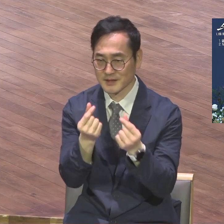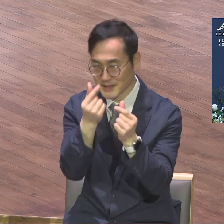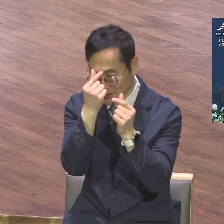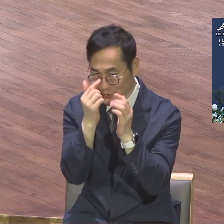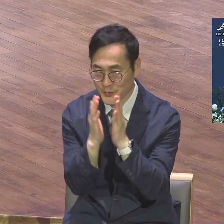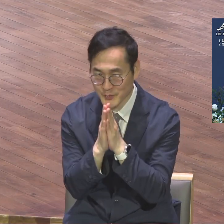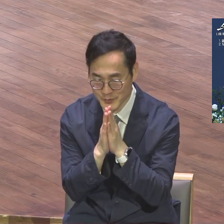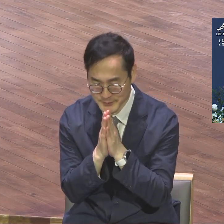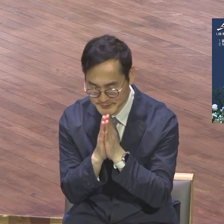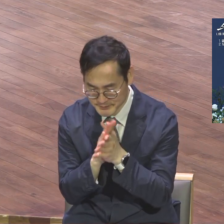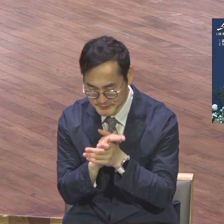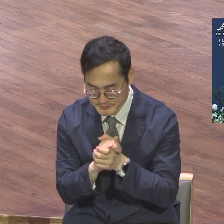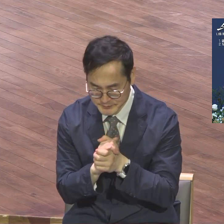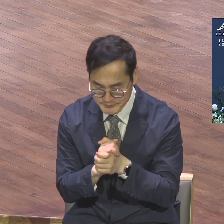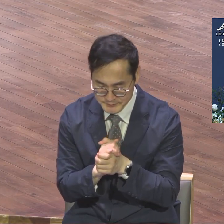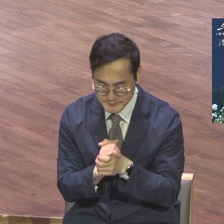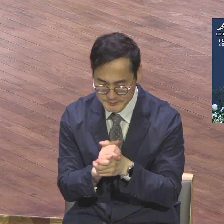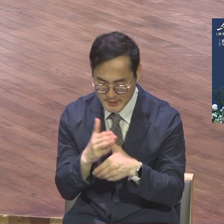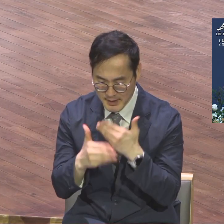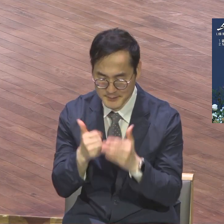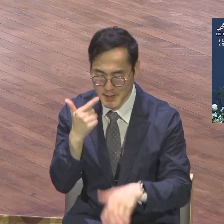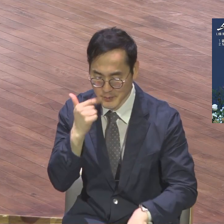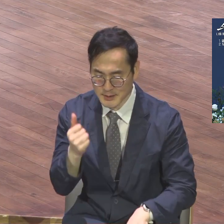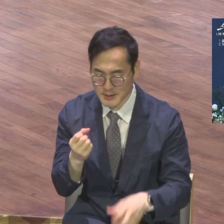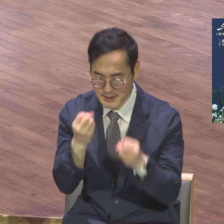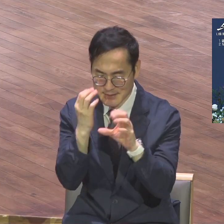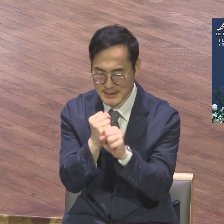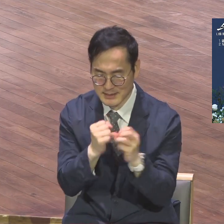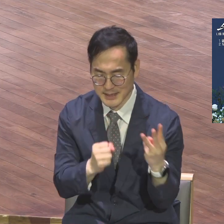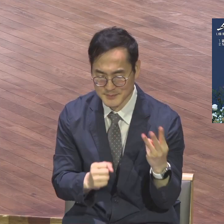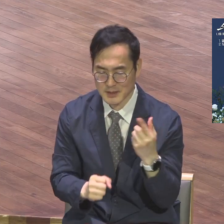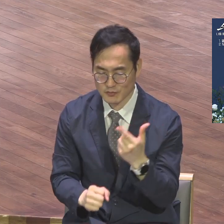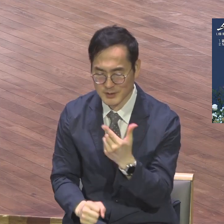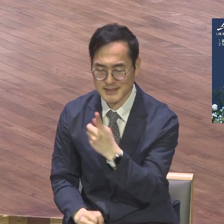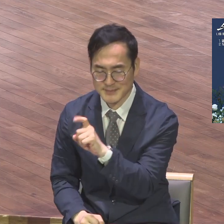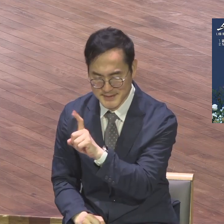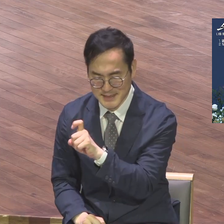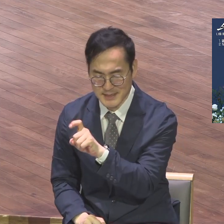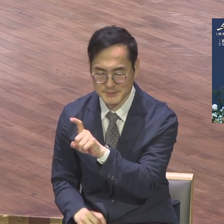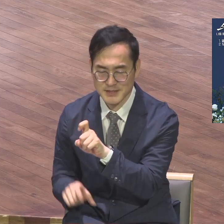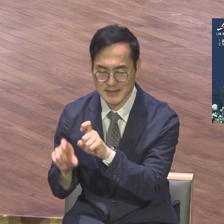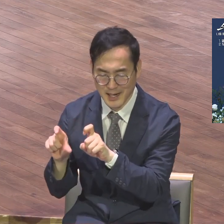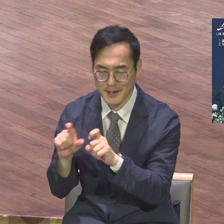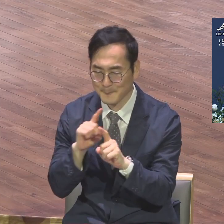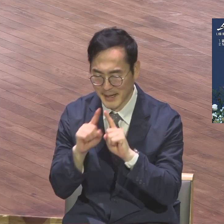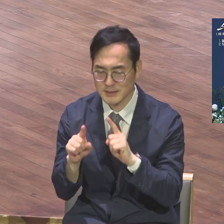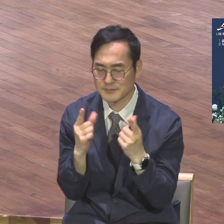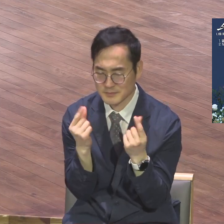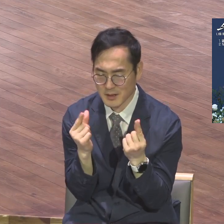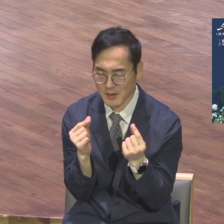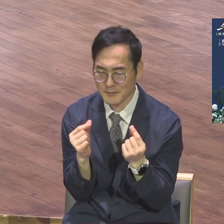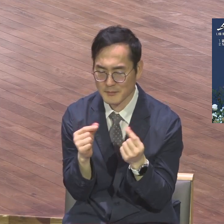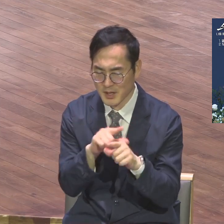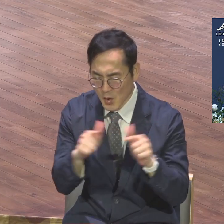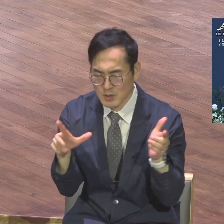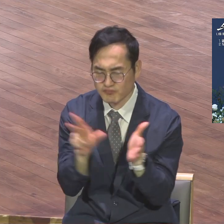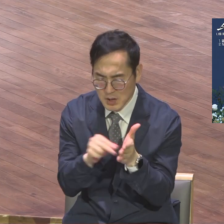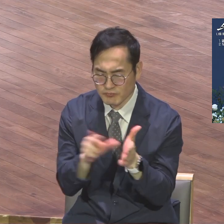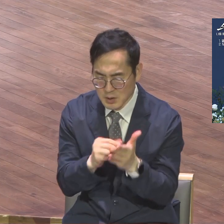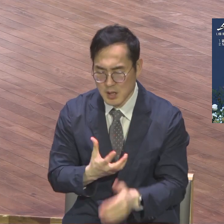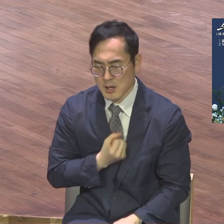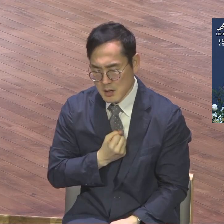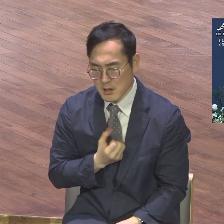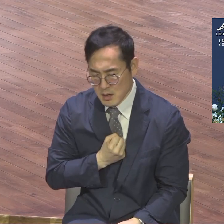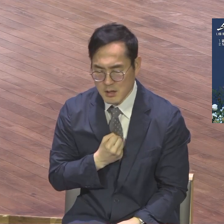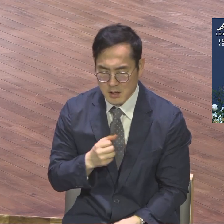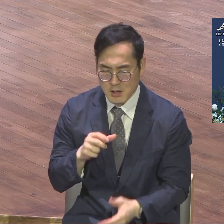아버지 하나님 세상의 창조의 3장 현장 살면서 이런 문제 저런 문제 큰 문제 작은 문제 여러 가지 손해보는 일들 갈등한